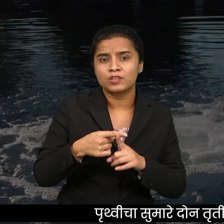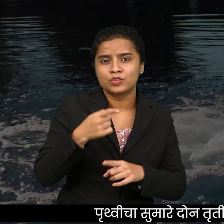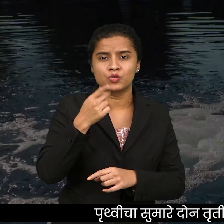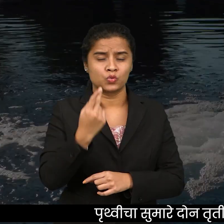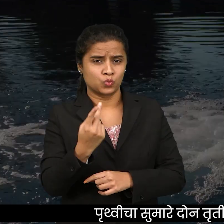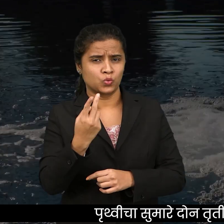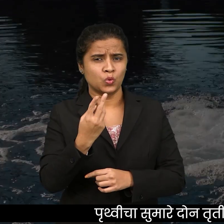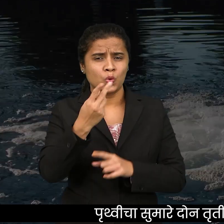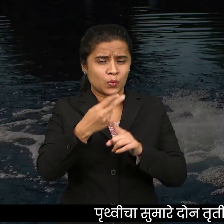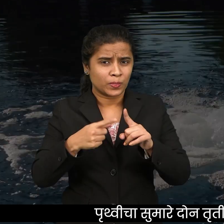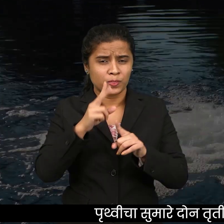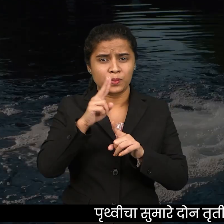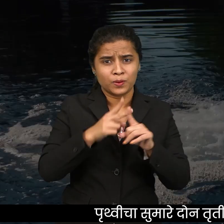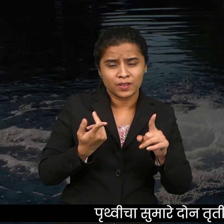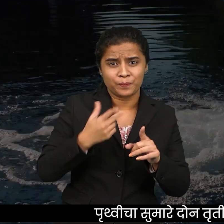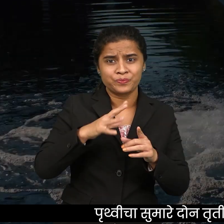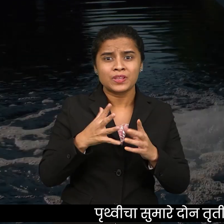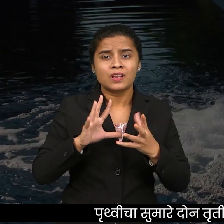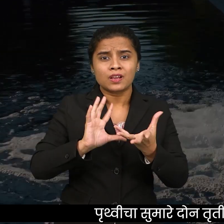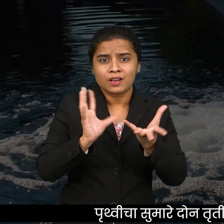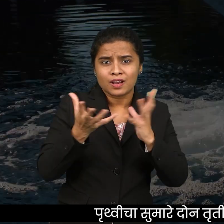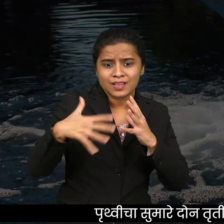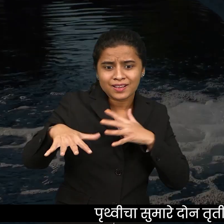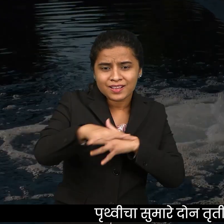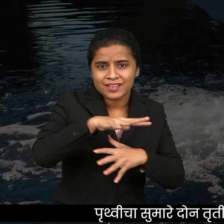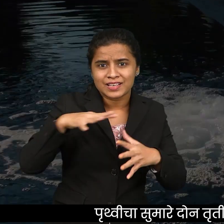पृथ्वीचा सुमारे 2/3 भाग पाण्याने व्यापलेला आहे.